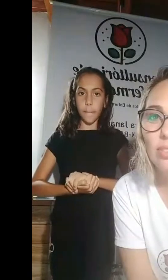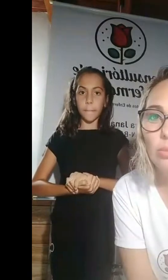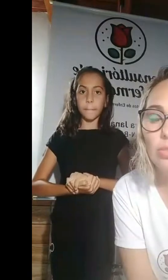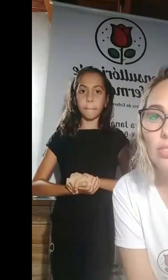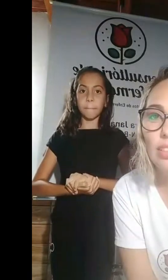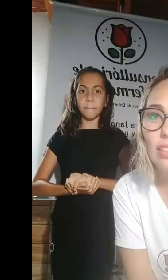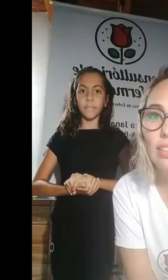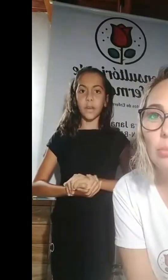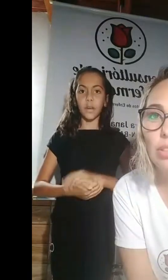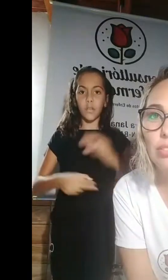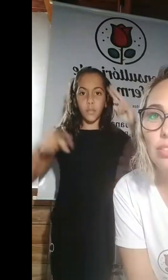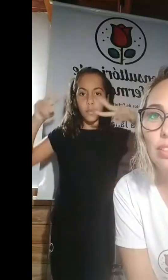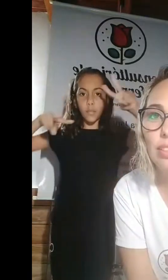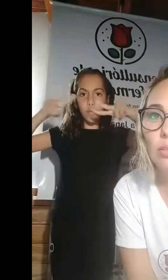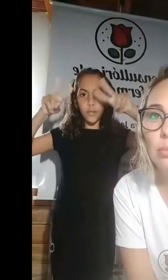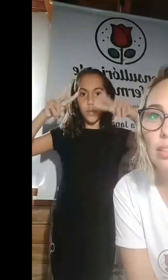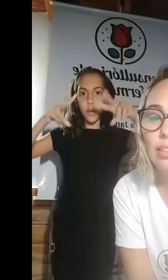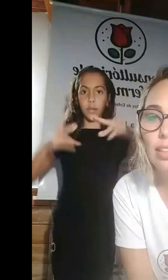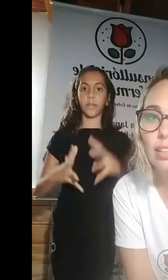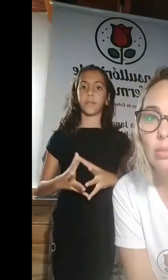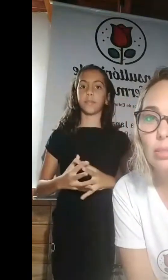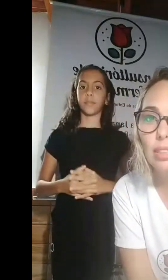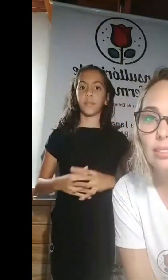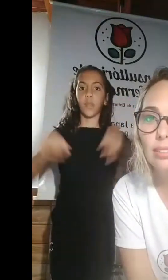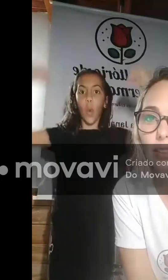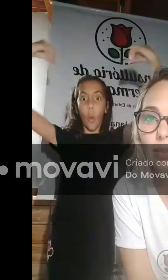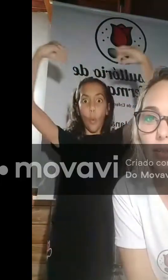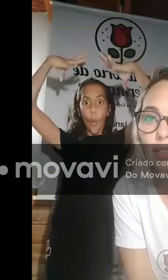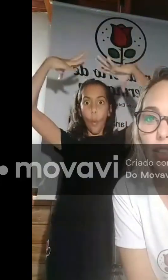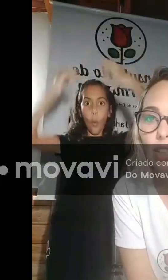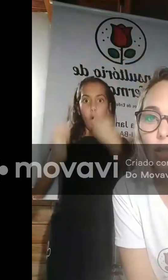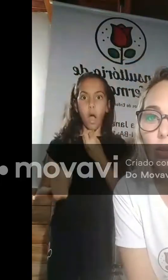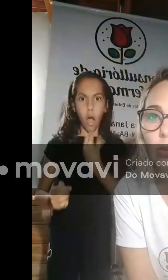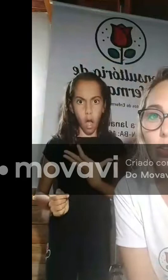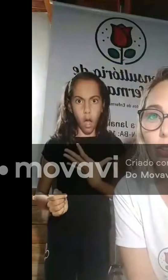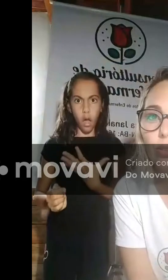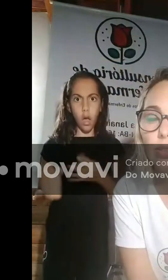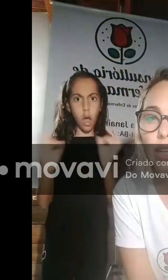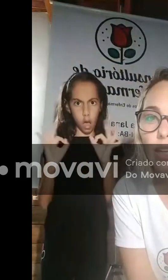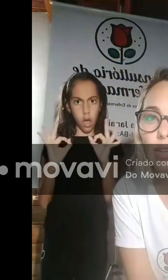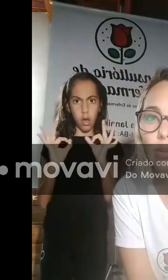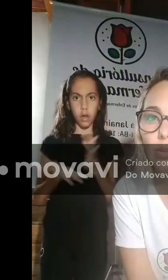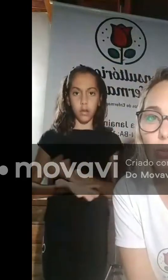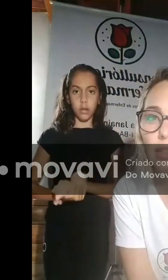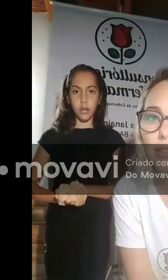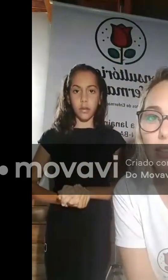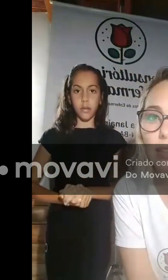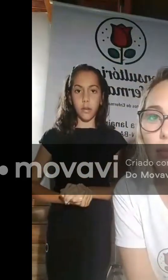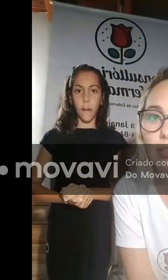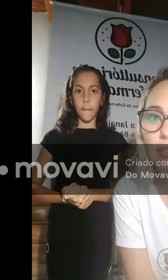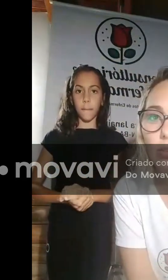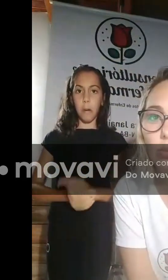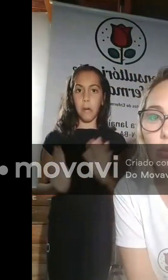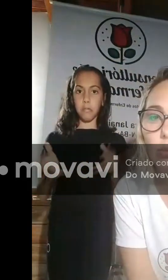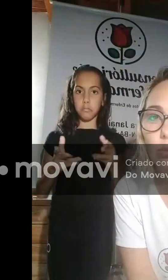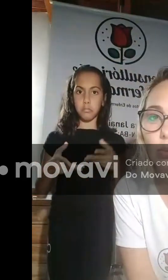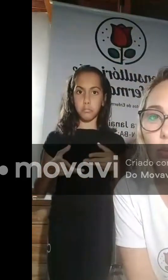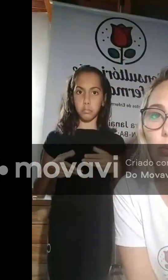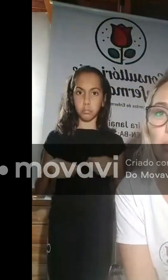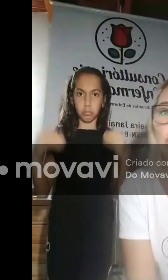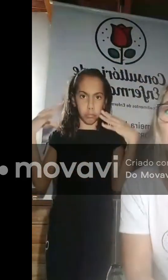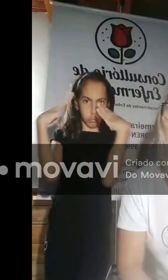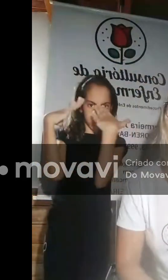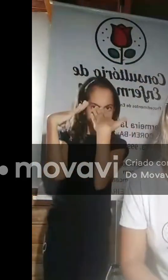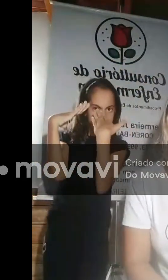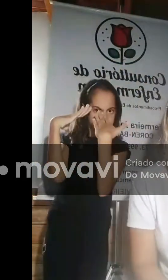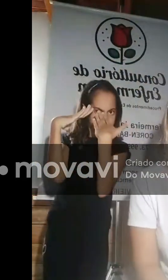Olá, vamos ver aqui, minha filha, como é que tá a iluminação. E hoje parece que tá mais escuro um pouco,